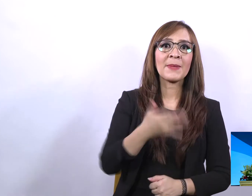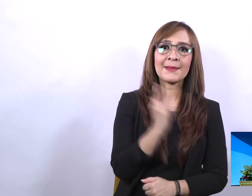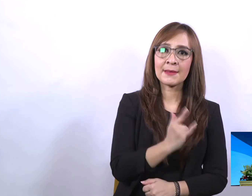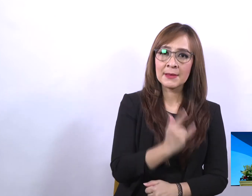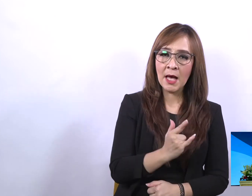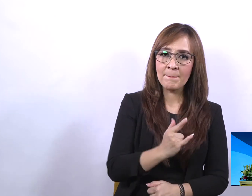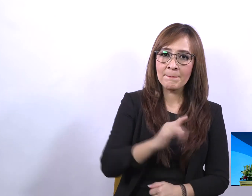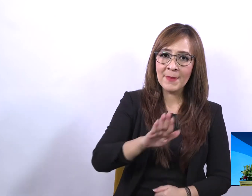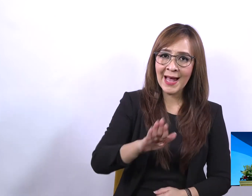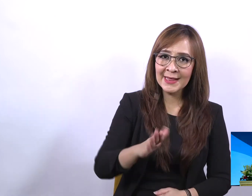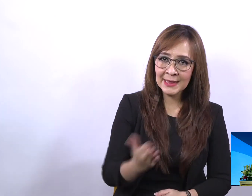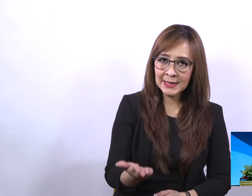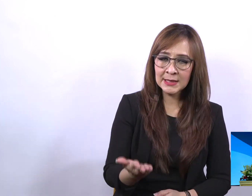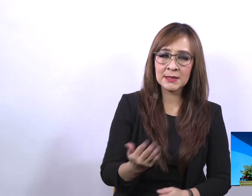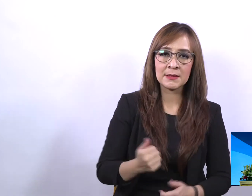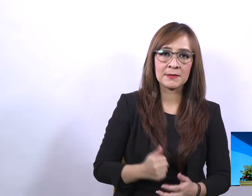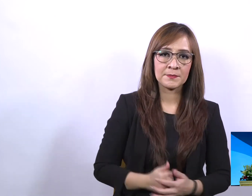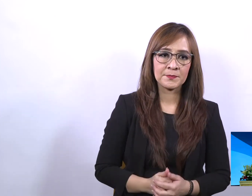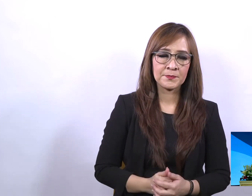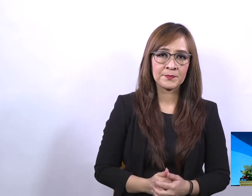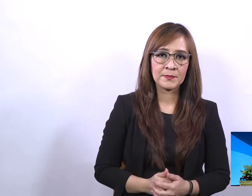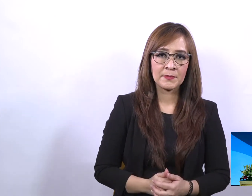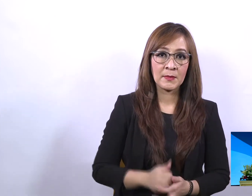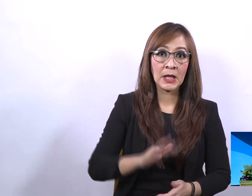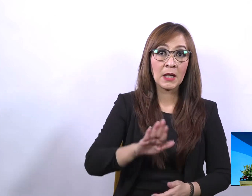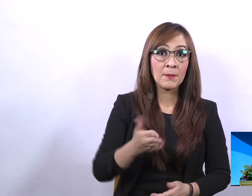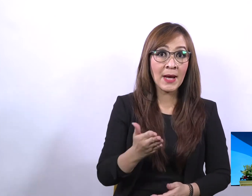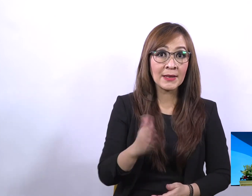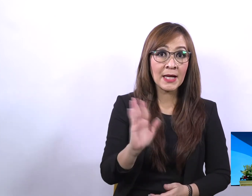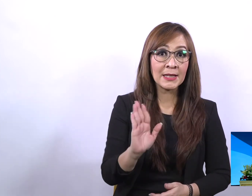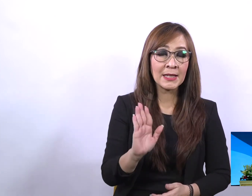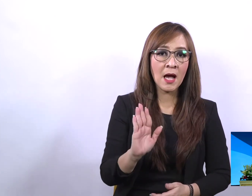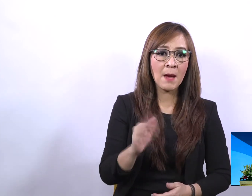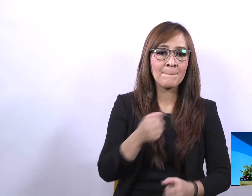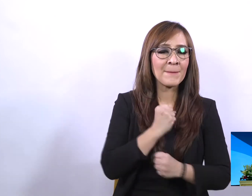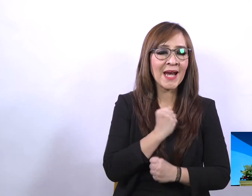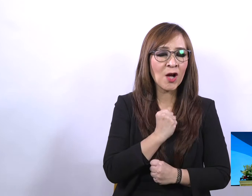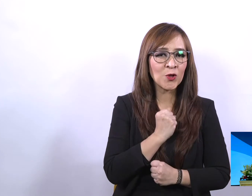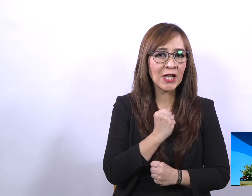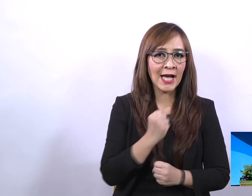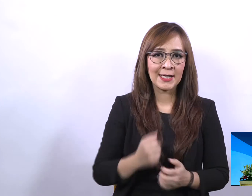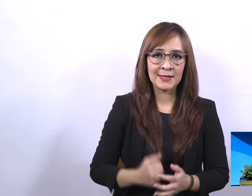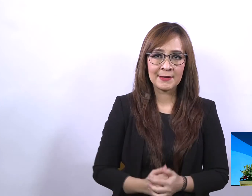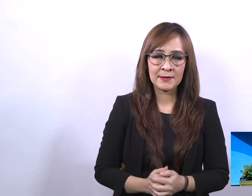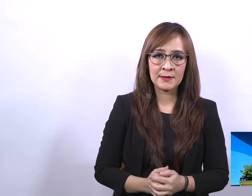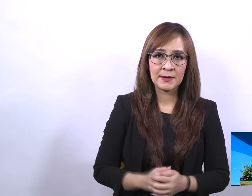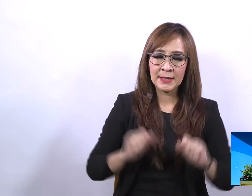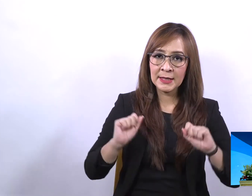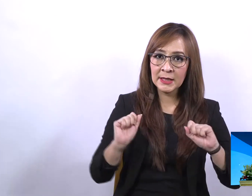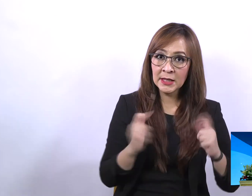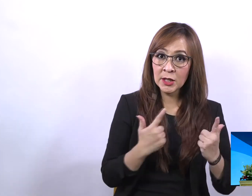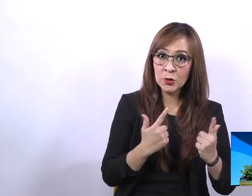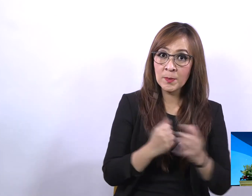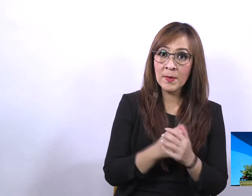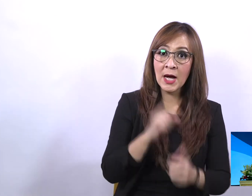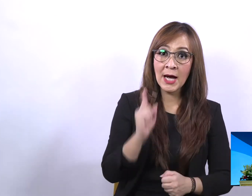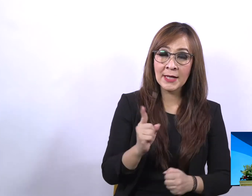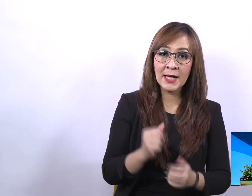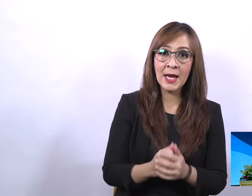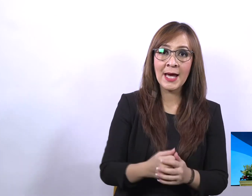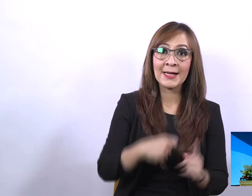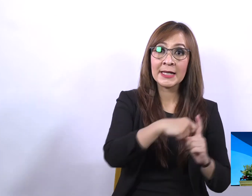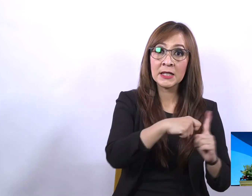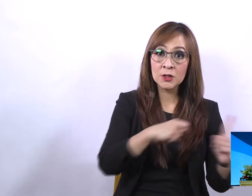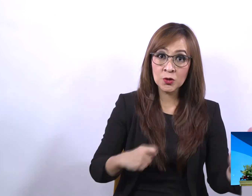mati kematian bukan sesuatu yang menakutkan buat kita Paulus bilang apa Paulus bilang bagiku hidup adalah Kristus mati Allah